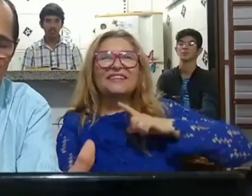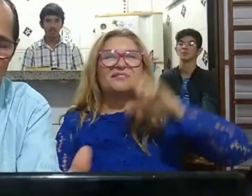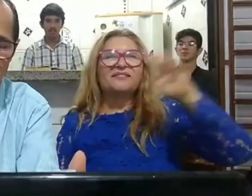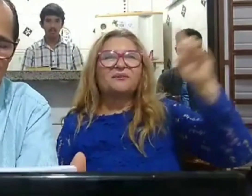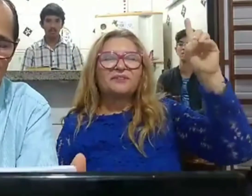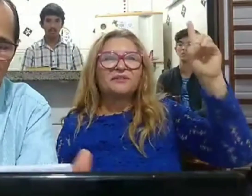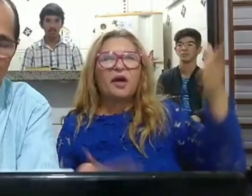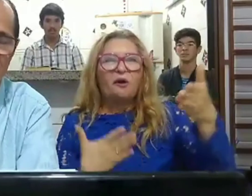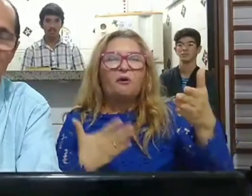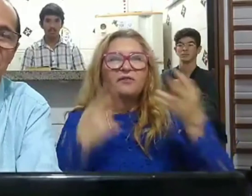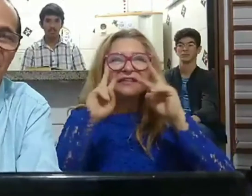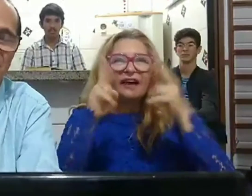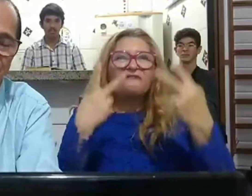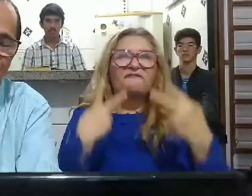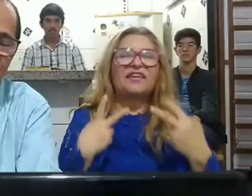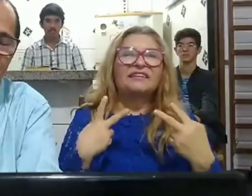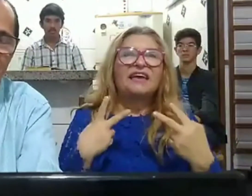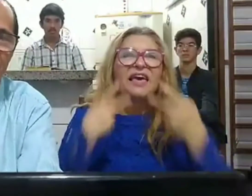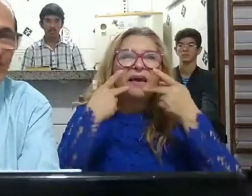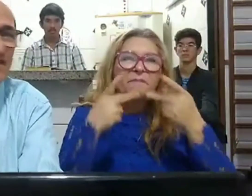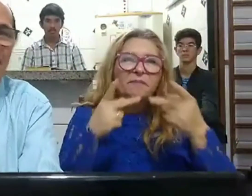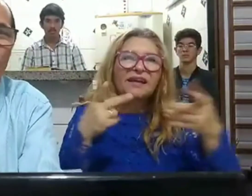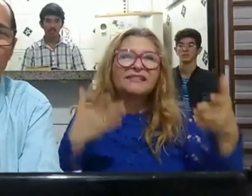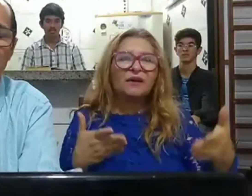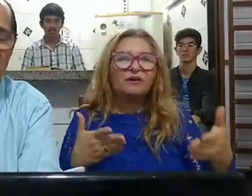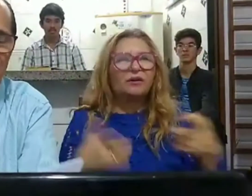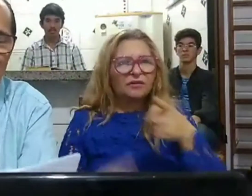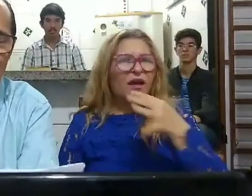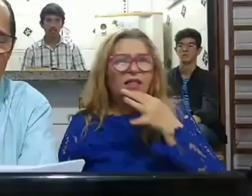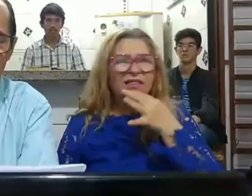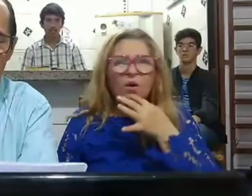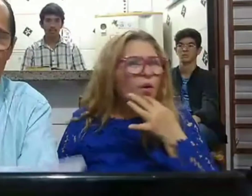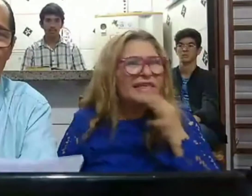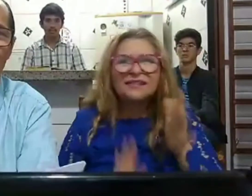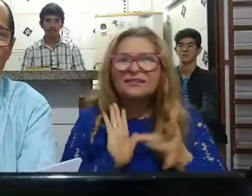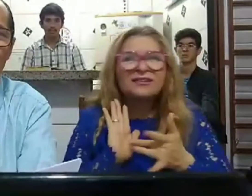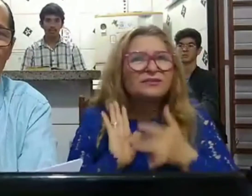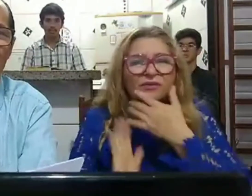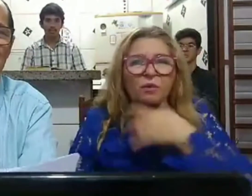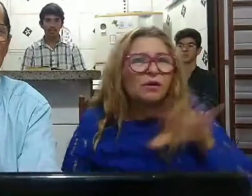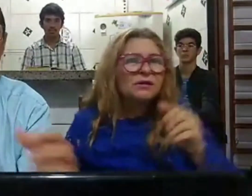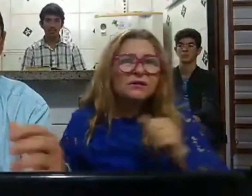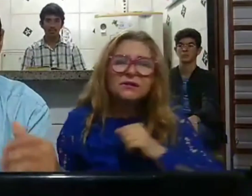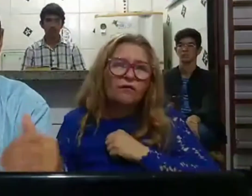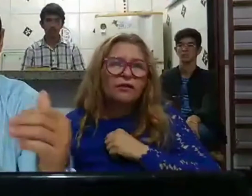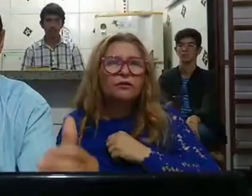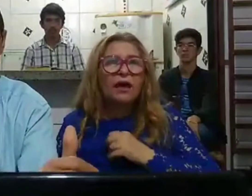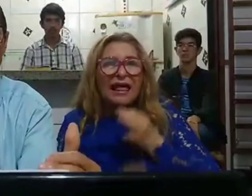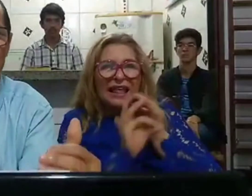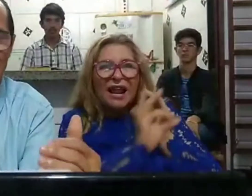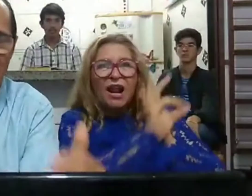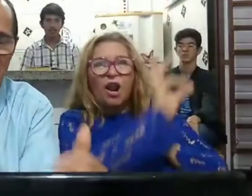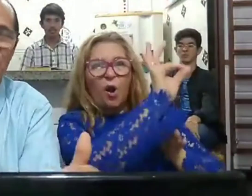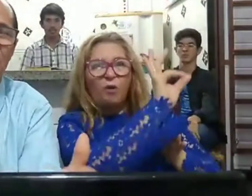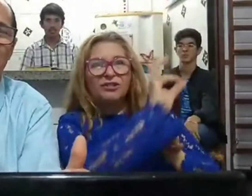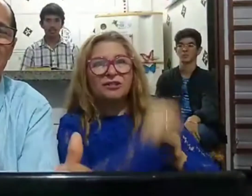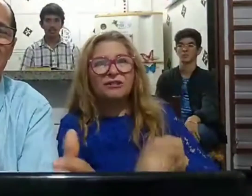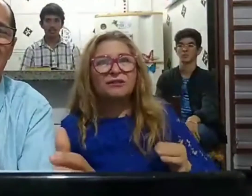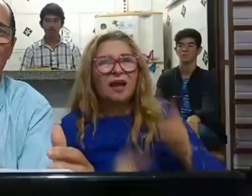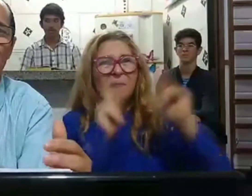e ouvindo esta mensagem, e você não conhece Cristo como Salvador, você está longe de Deus, não tem paz